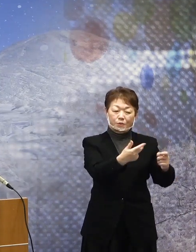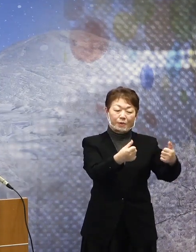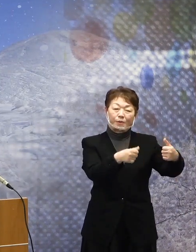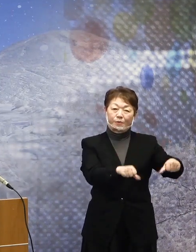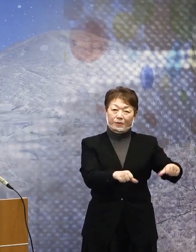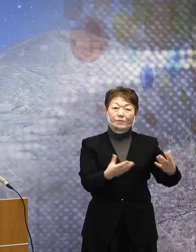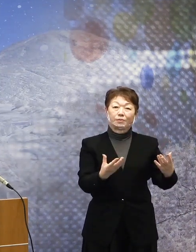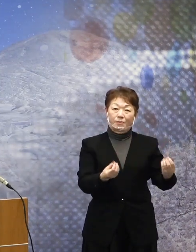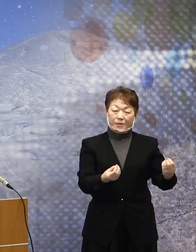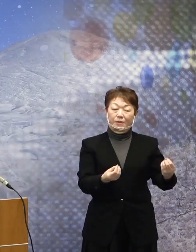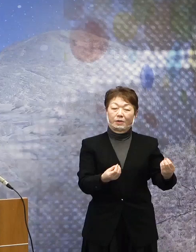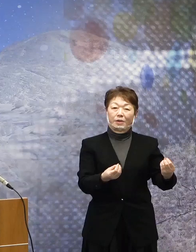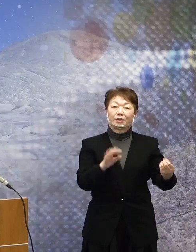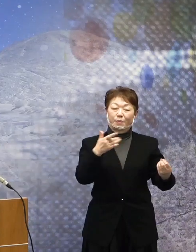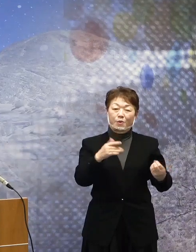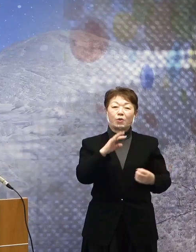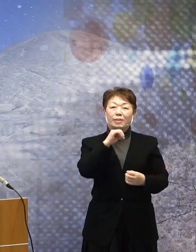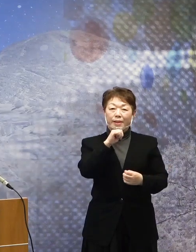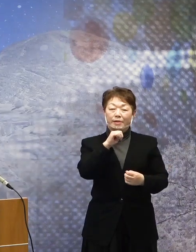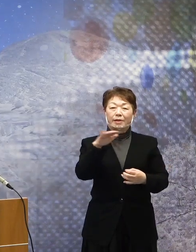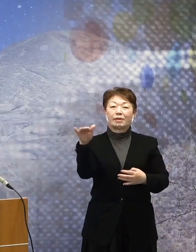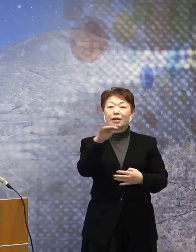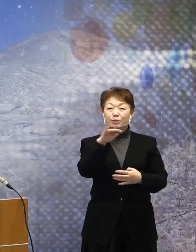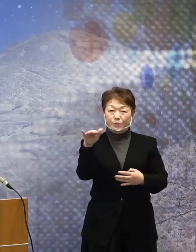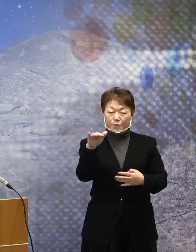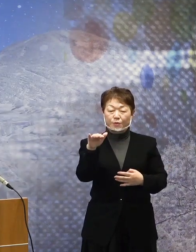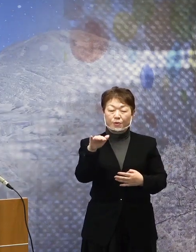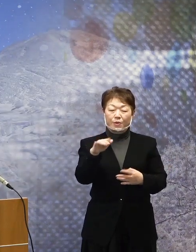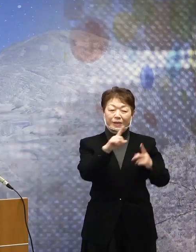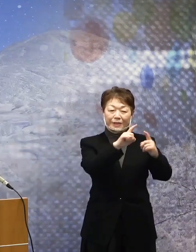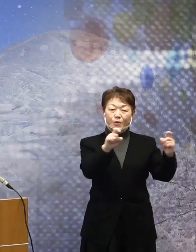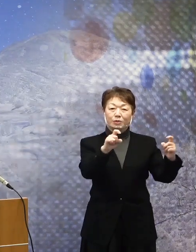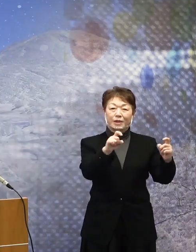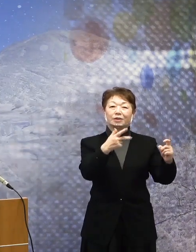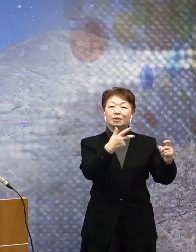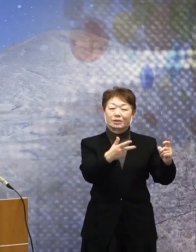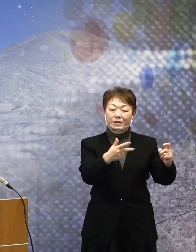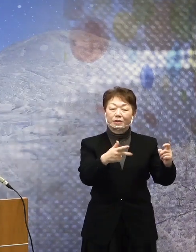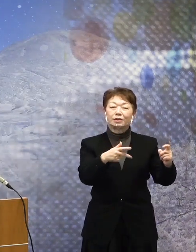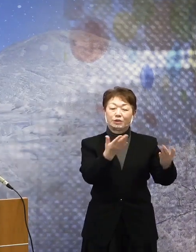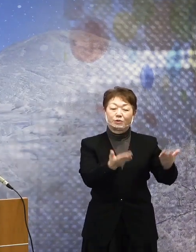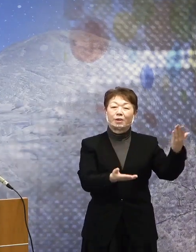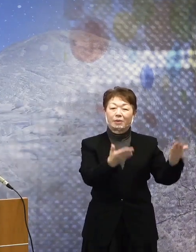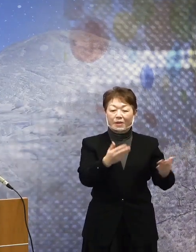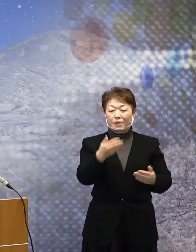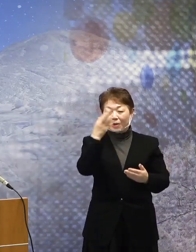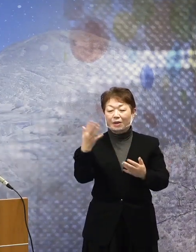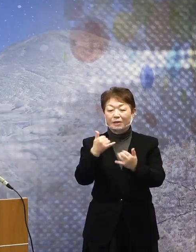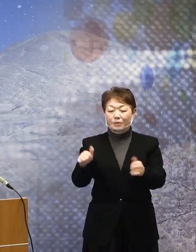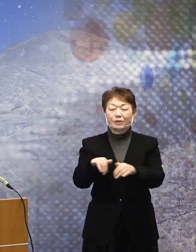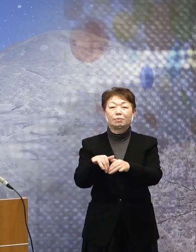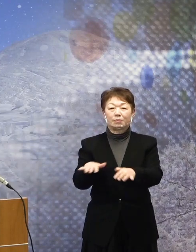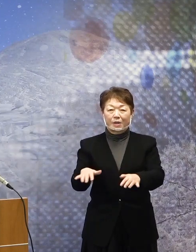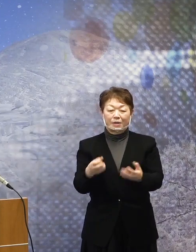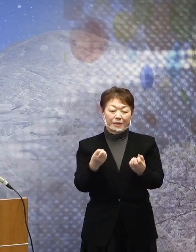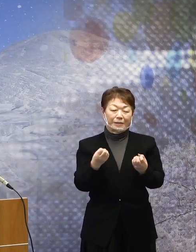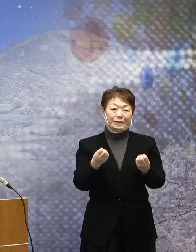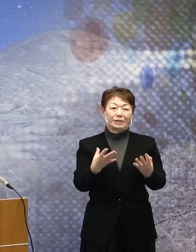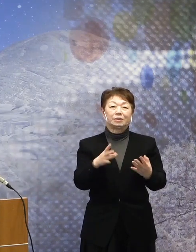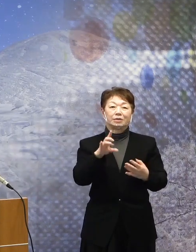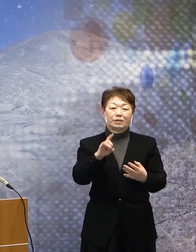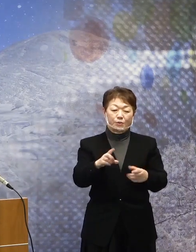ども、年齢階層別の割合が弘前市よりも若い層に触れていること、あと新規陽性者の数